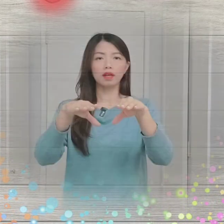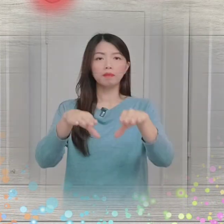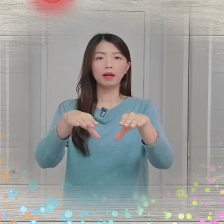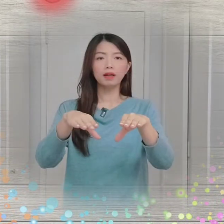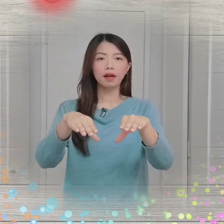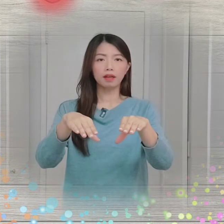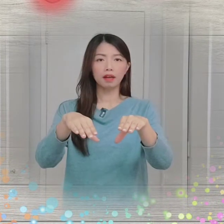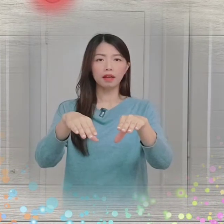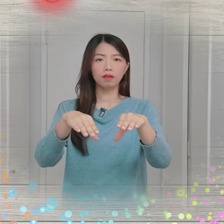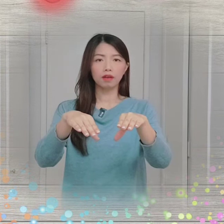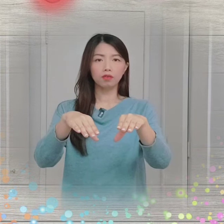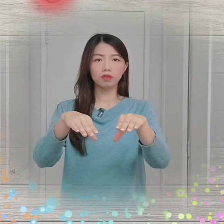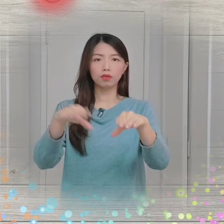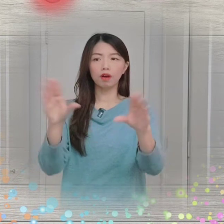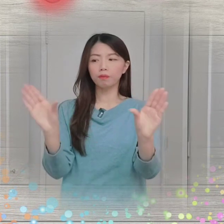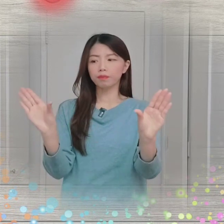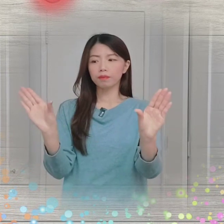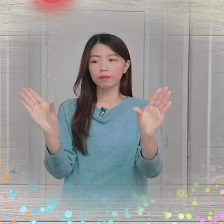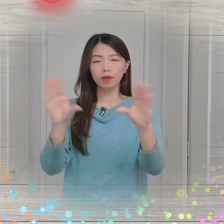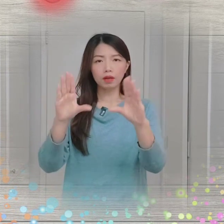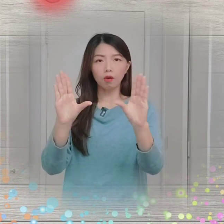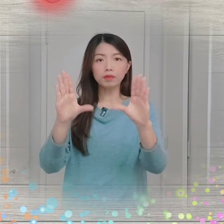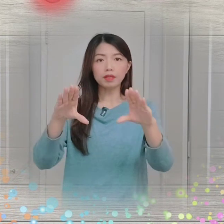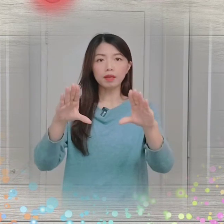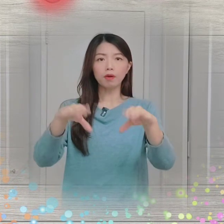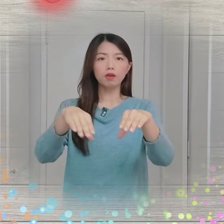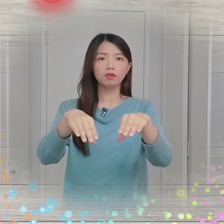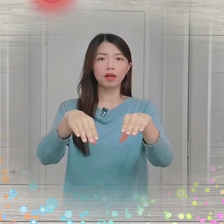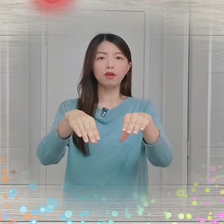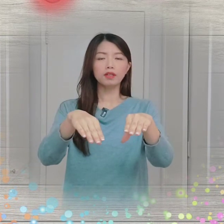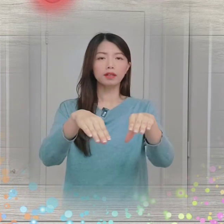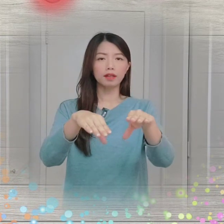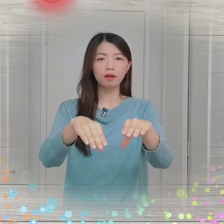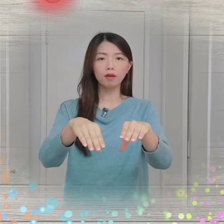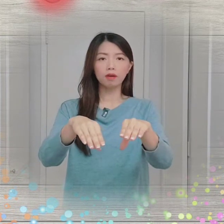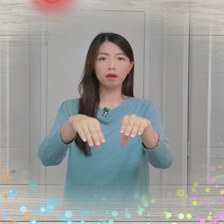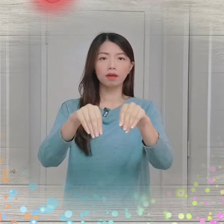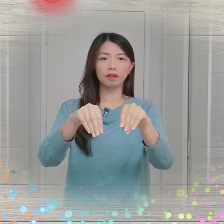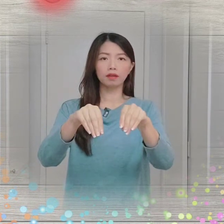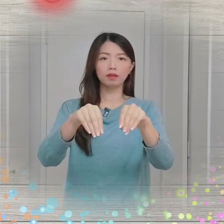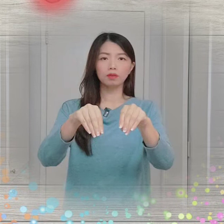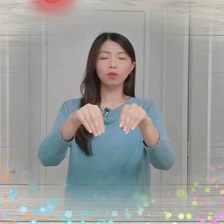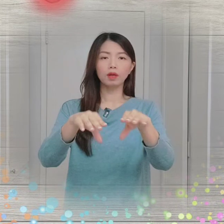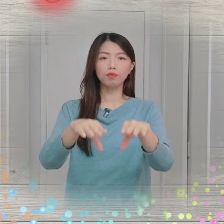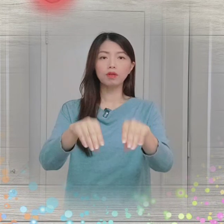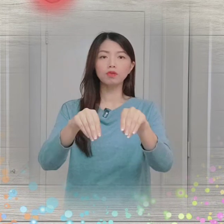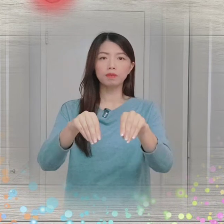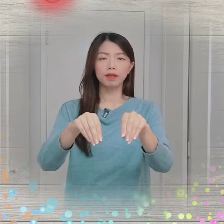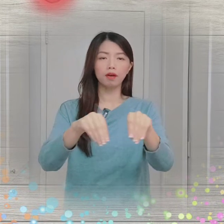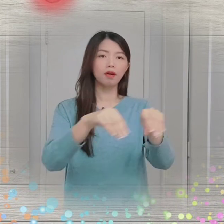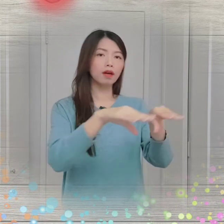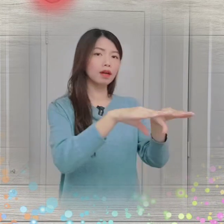손등이 밖을 향하게 이렇게 주시고요. 엄지 살짝 벌려주세요. 이 상태에서 손을 이렇게